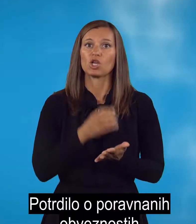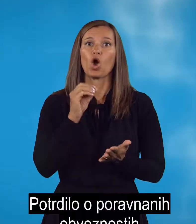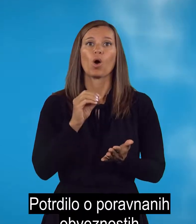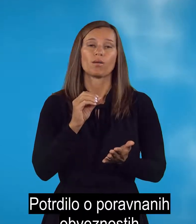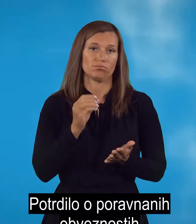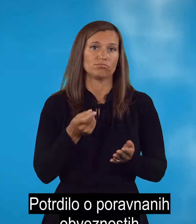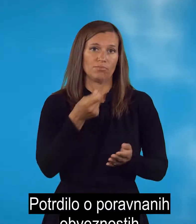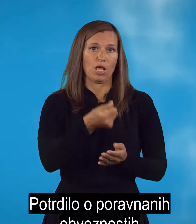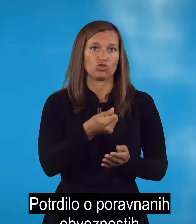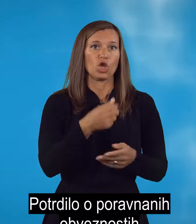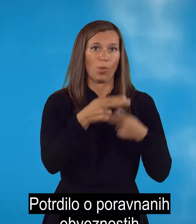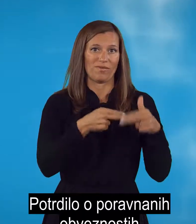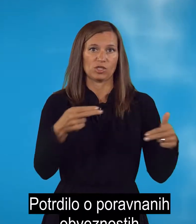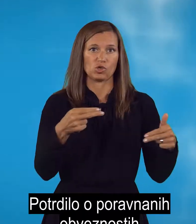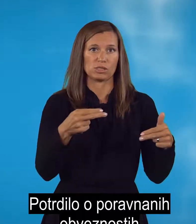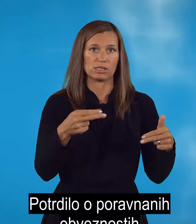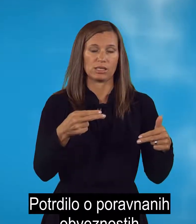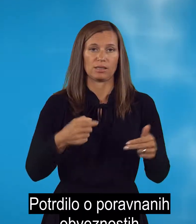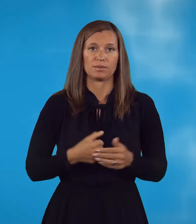Potrdilo o poravnanih obveznostih.